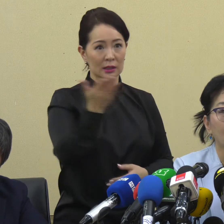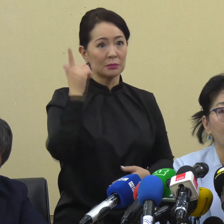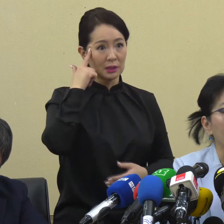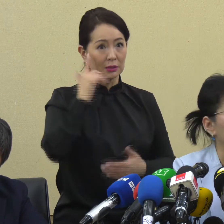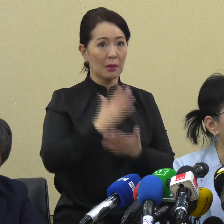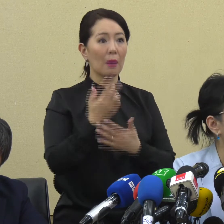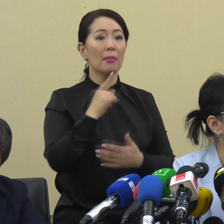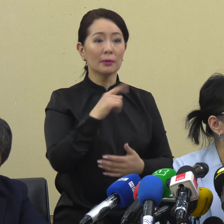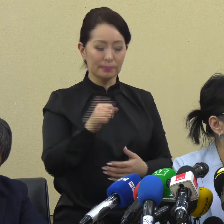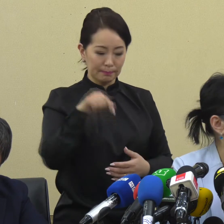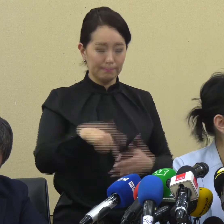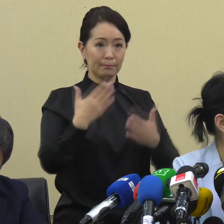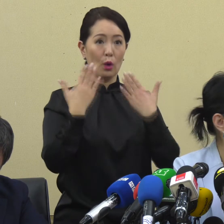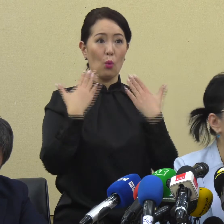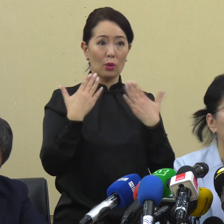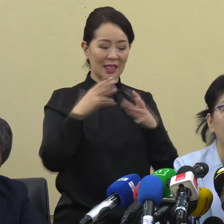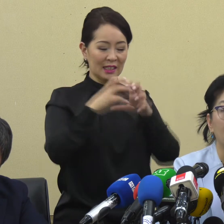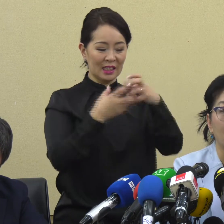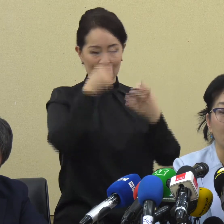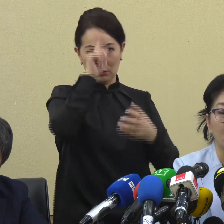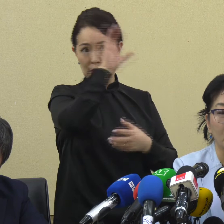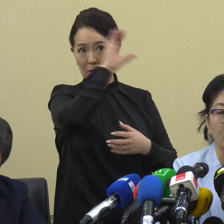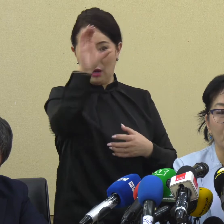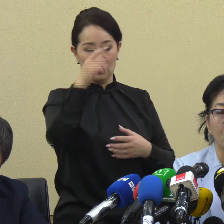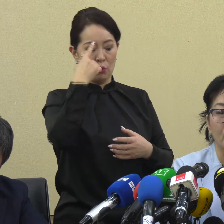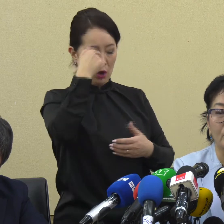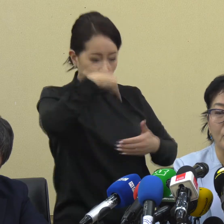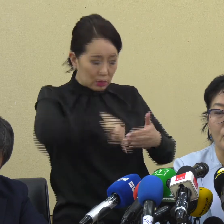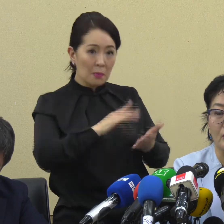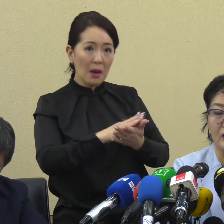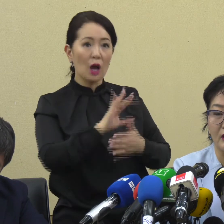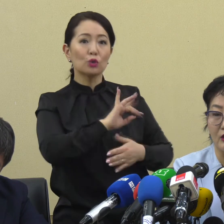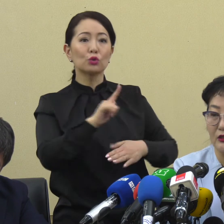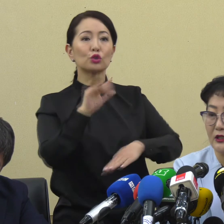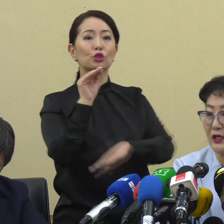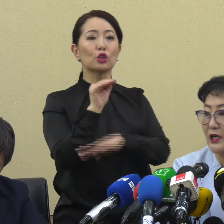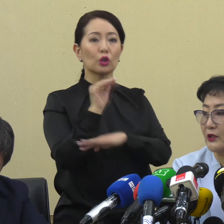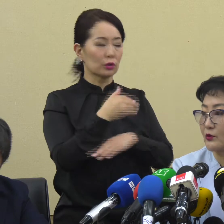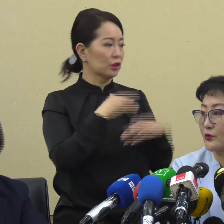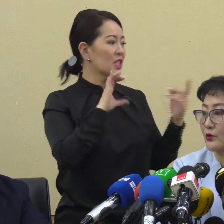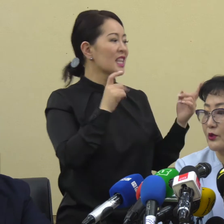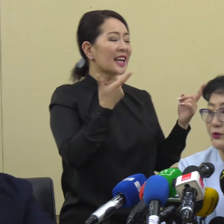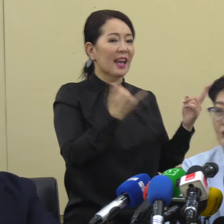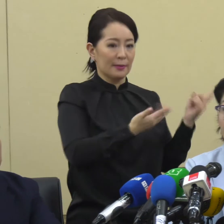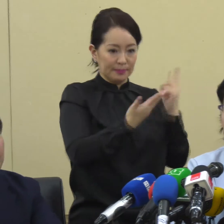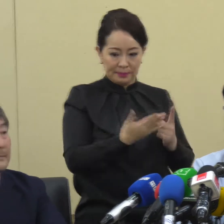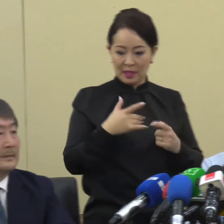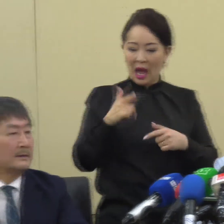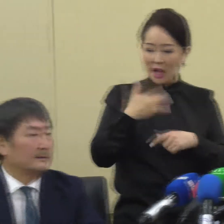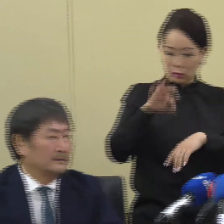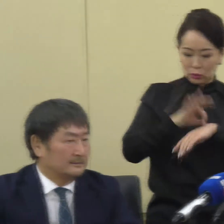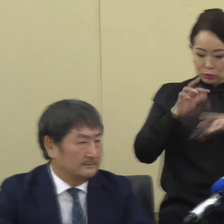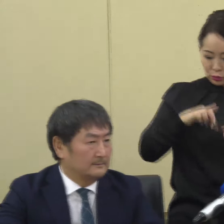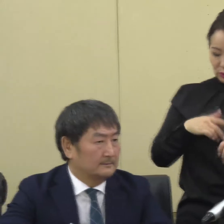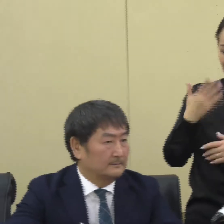Тэг өнөөдрийн манай хурлд бол одоо дэлхийн эрүүл мэндийн байгууллагын Монгол дахь суурилтой доктор Сергей Явдлаа, халдвар төвчин судлалын үндсэн төвийн захирал